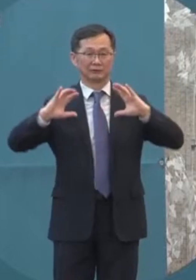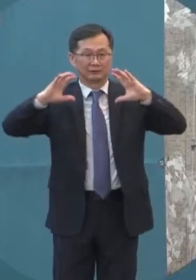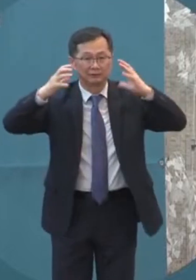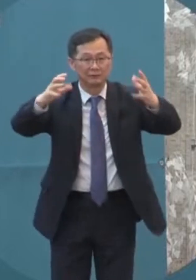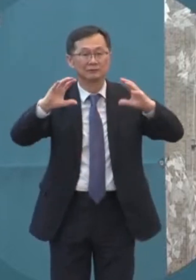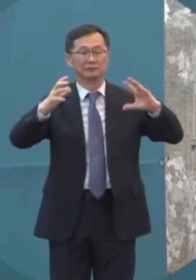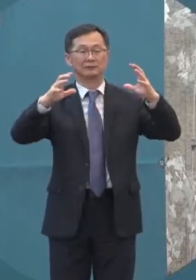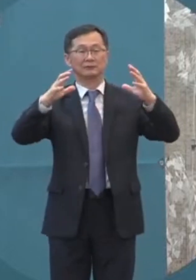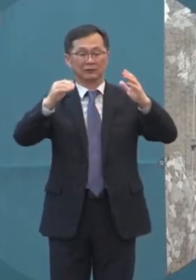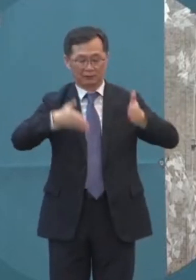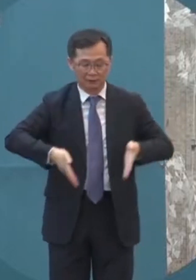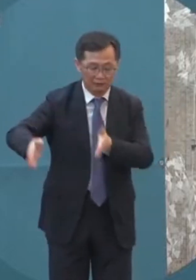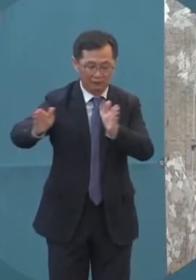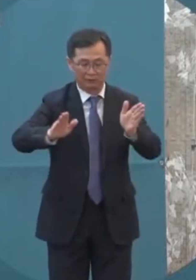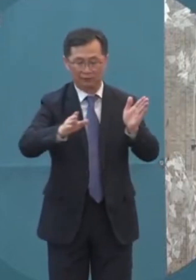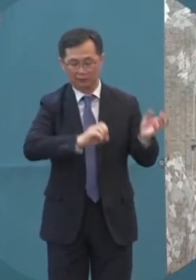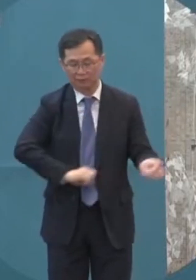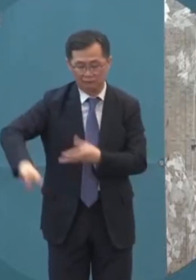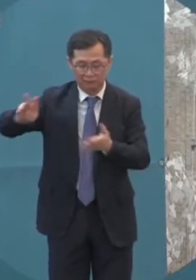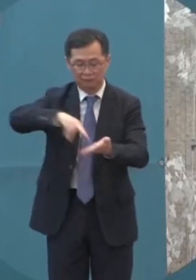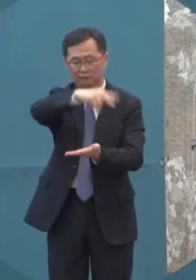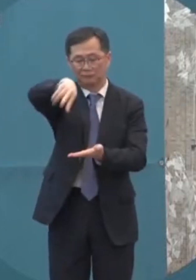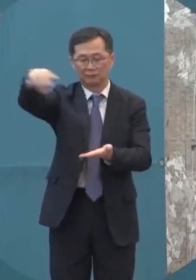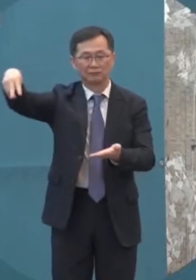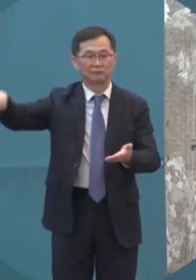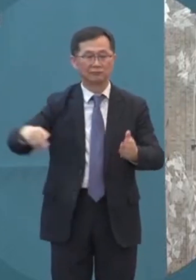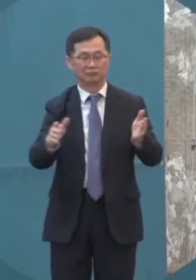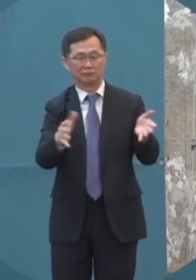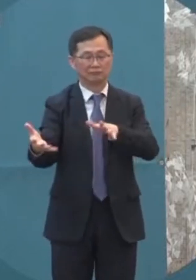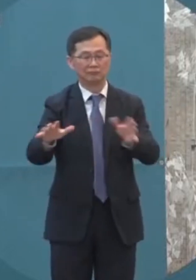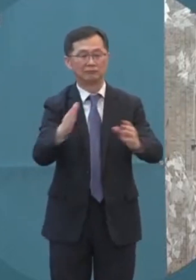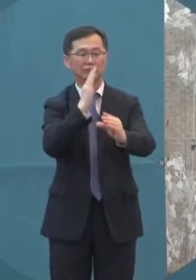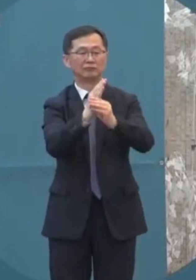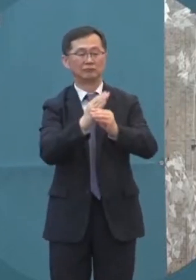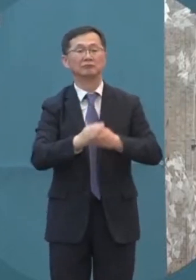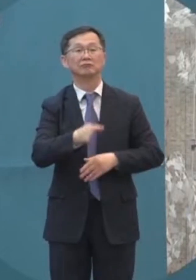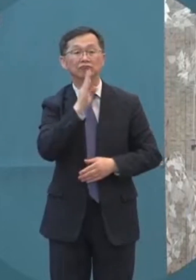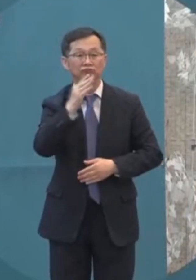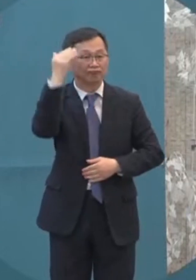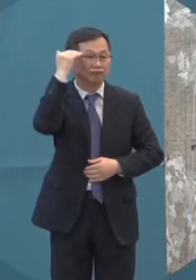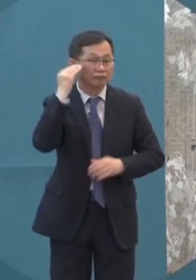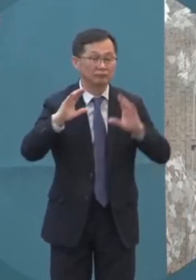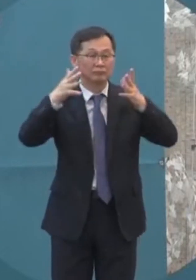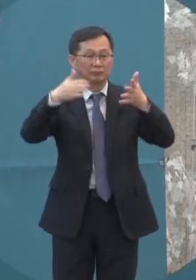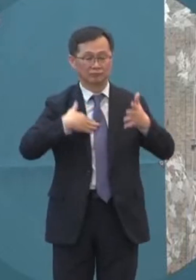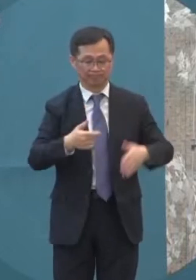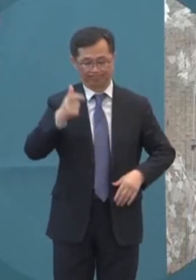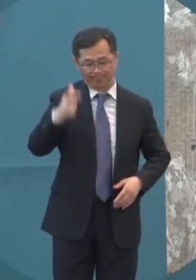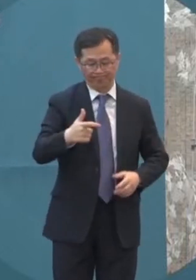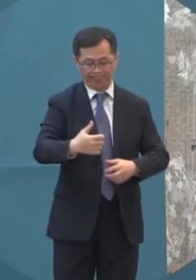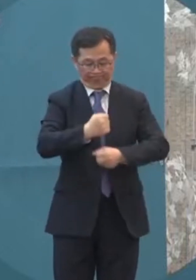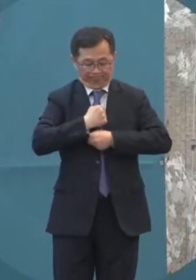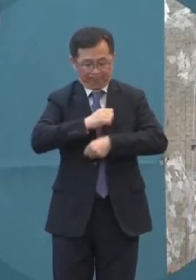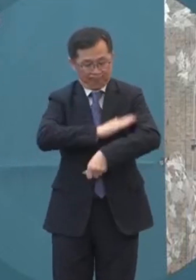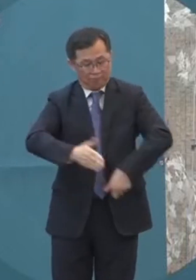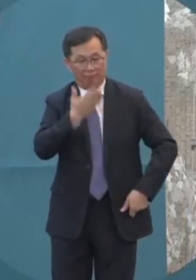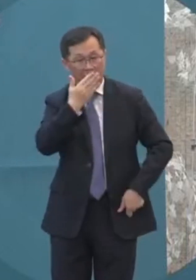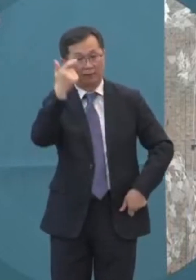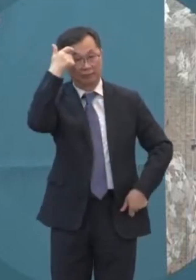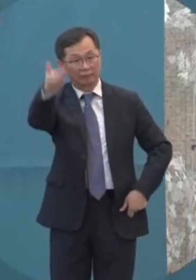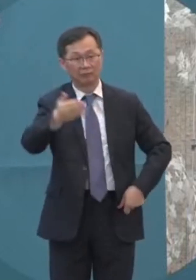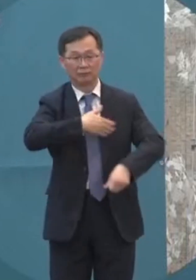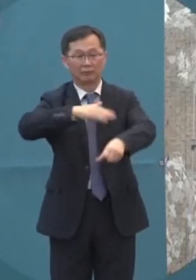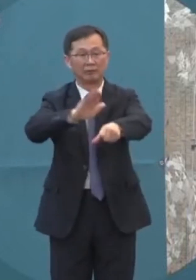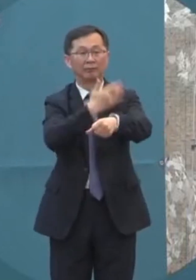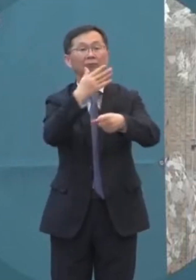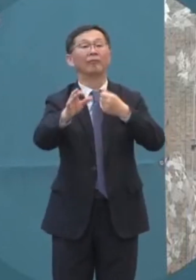지금 길을 잃은 채 흔들리고 있습니다. 정말로 대한민국이 이대로 버틸 수 있을까?